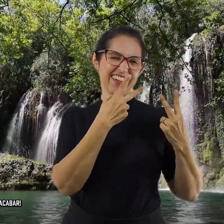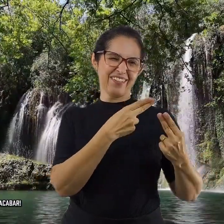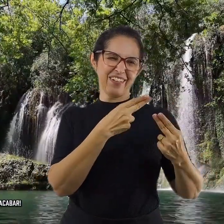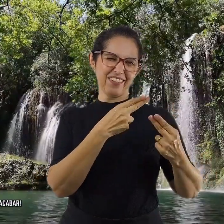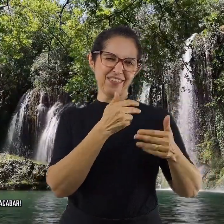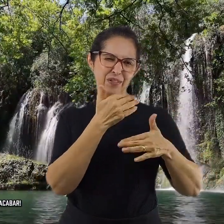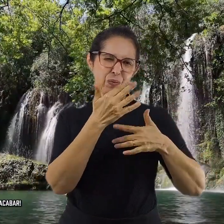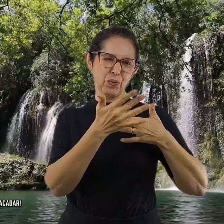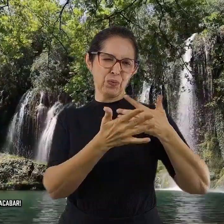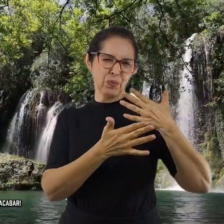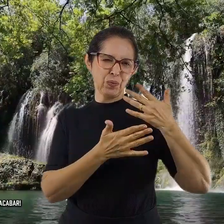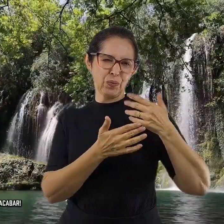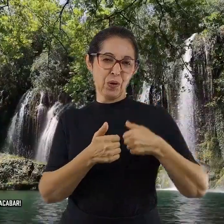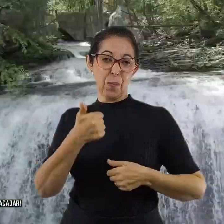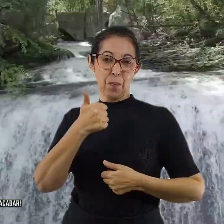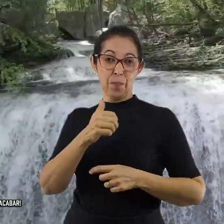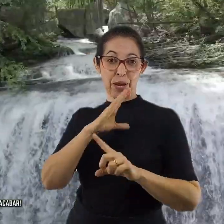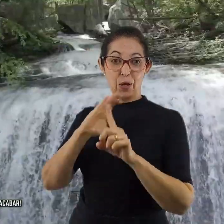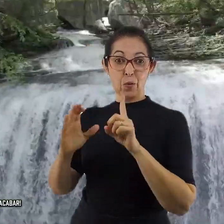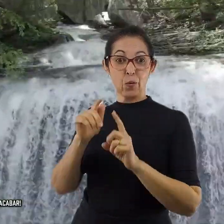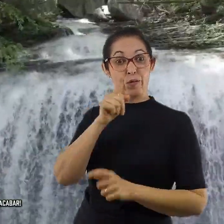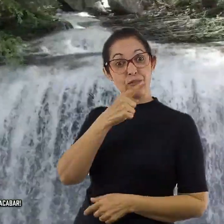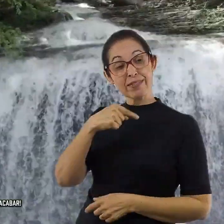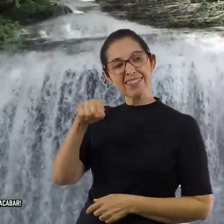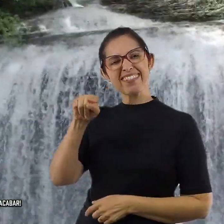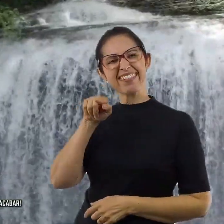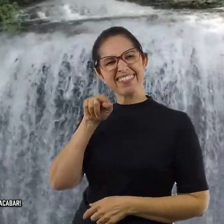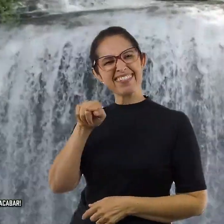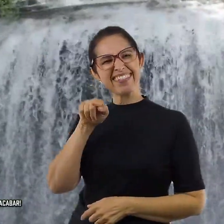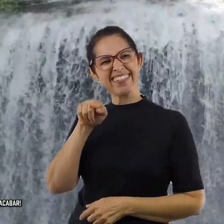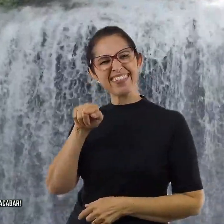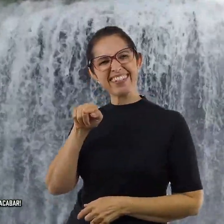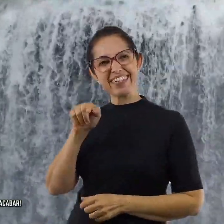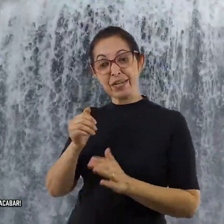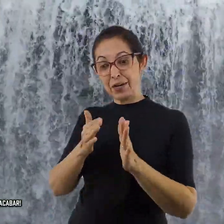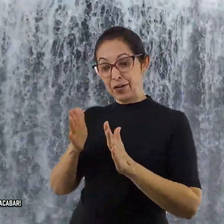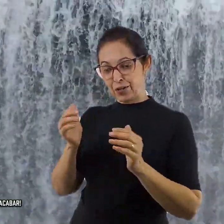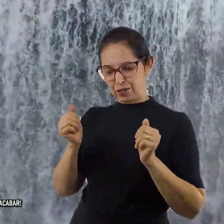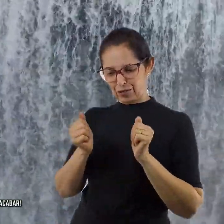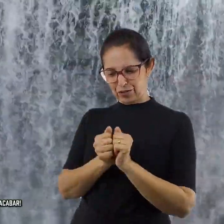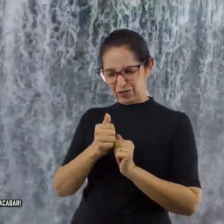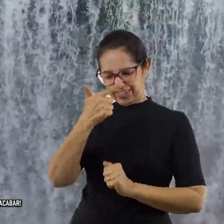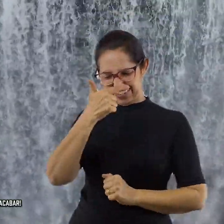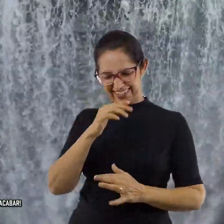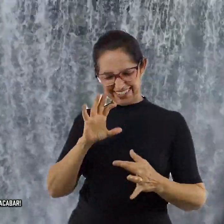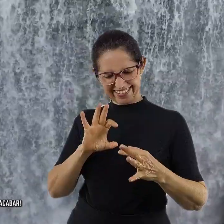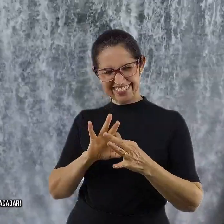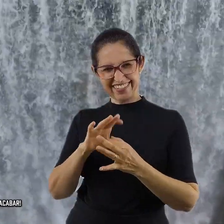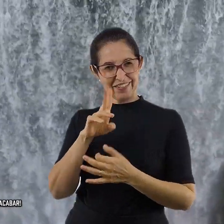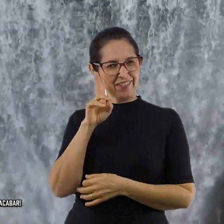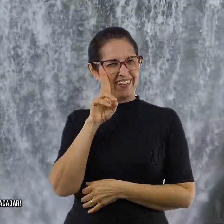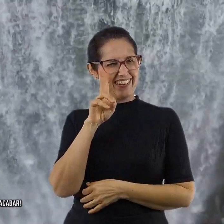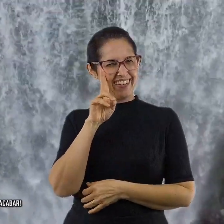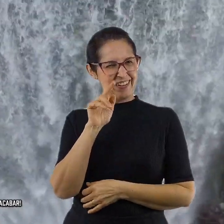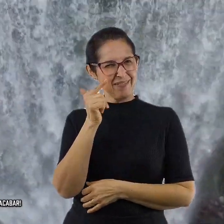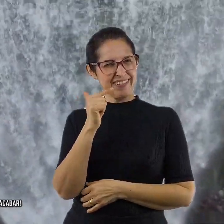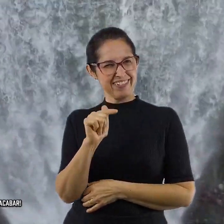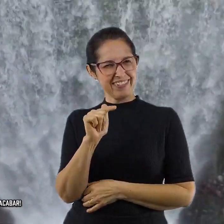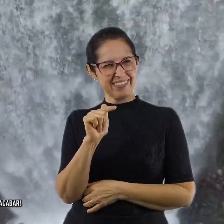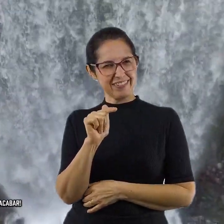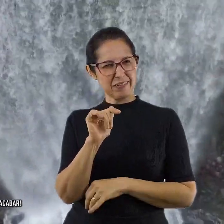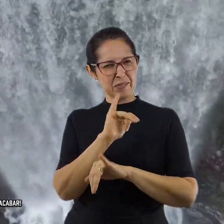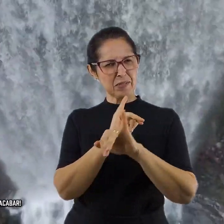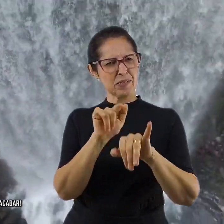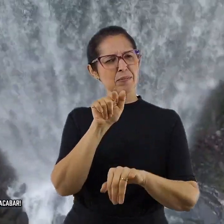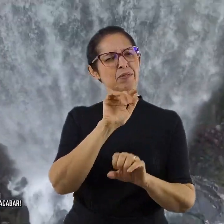lá raça cante. aos primeiros cultos, Desse. aos primeiros momentos comigo, Ala lá raça rai se rai. para te